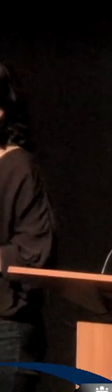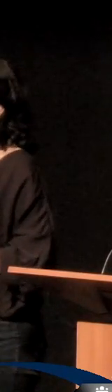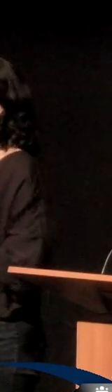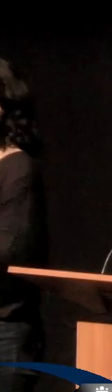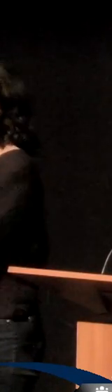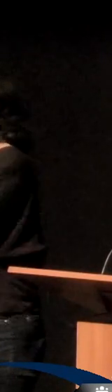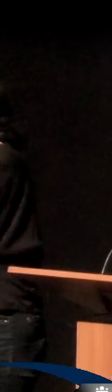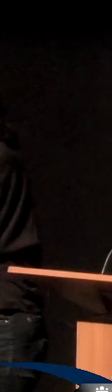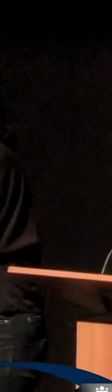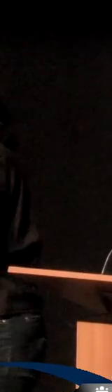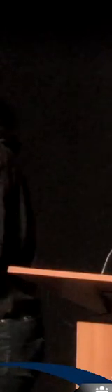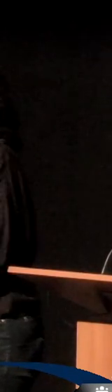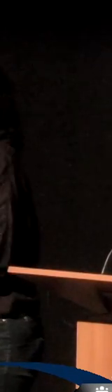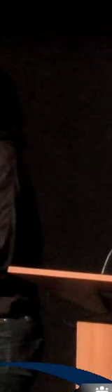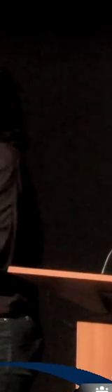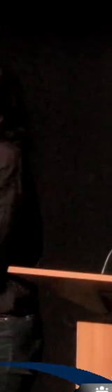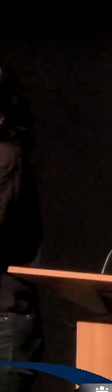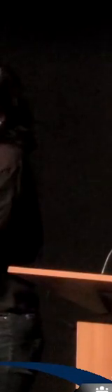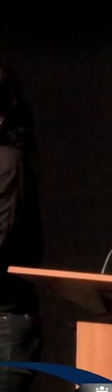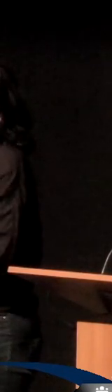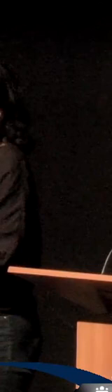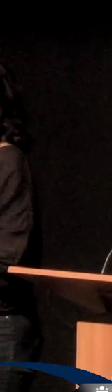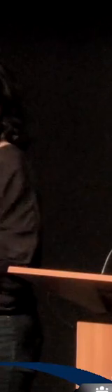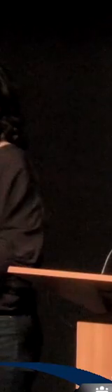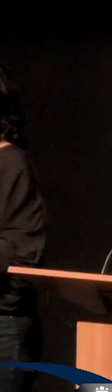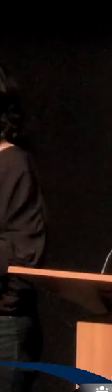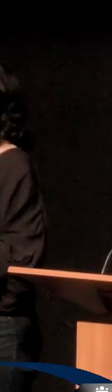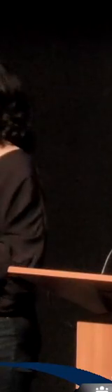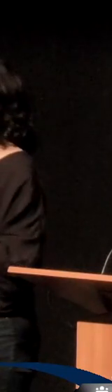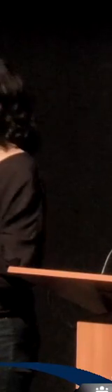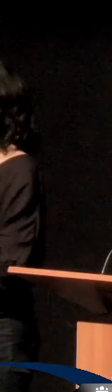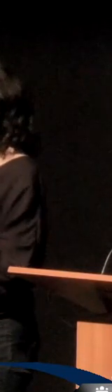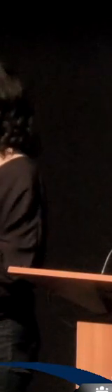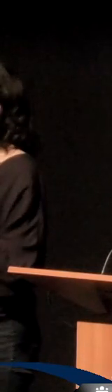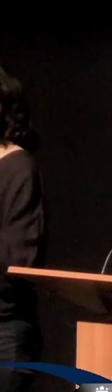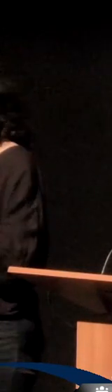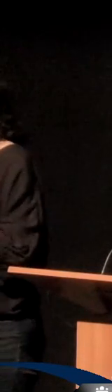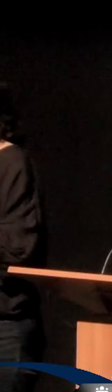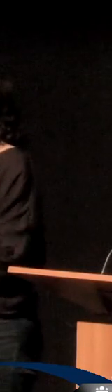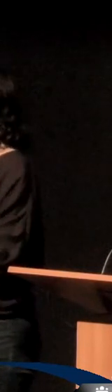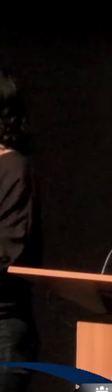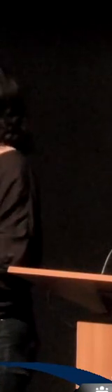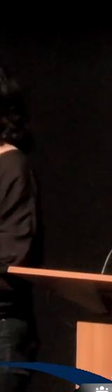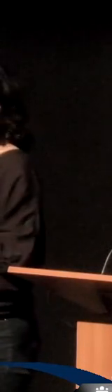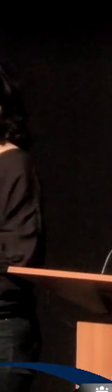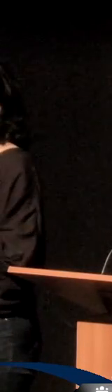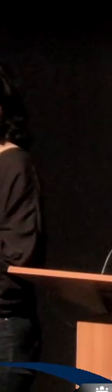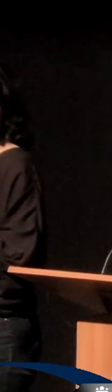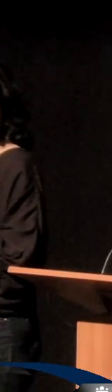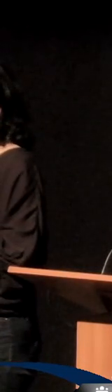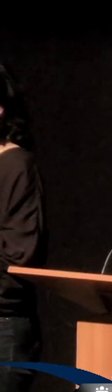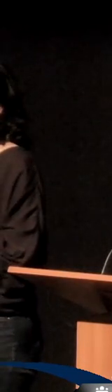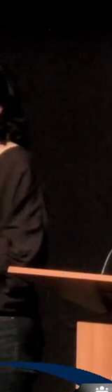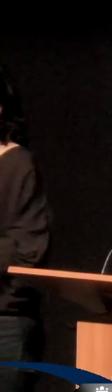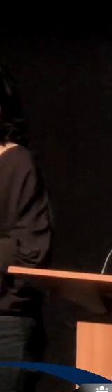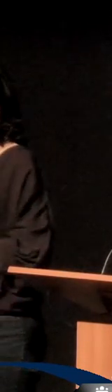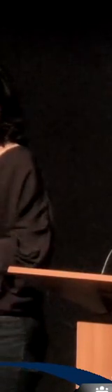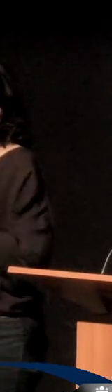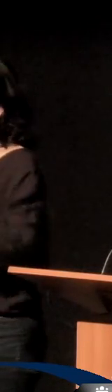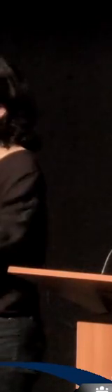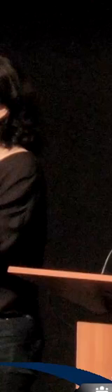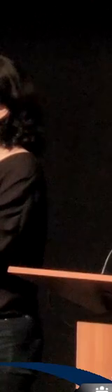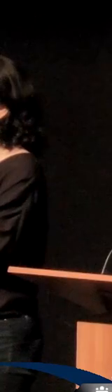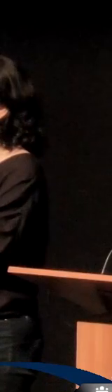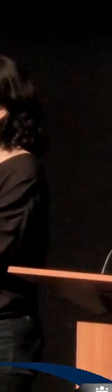familiar pela família e pelo cai por exemplo se coloca como sugestão que a direção da escola